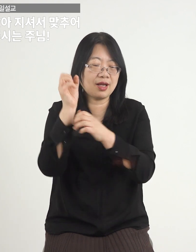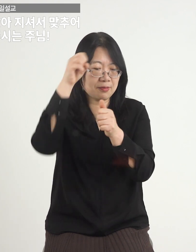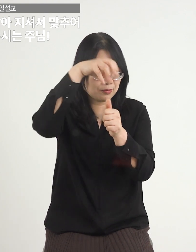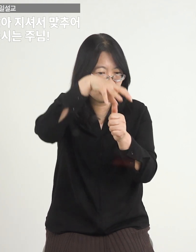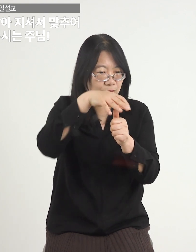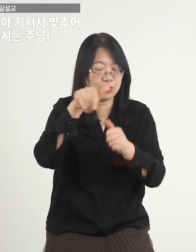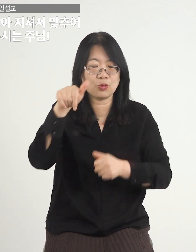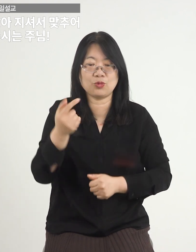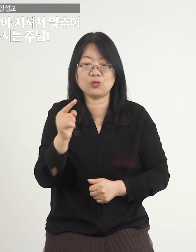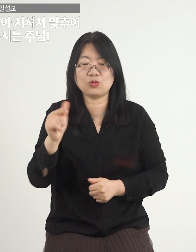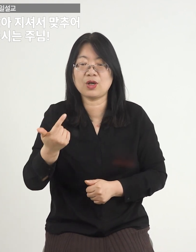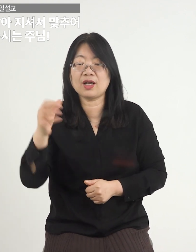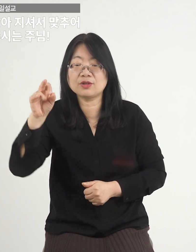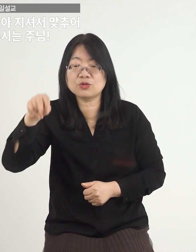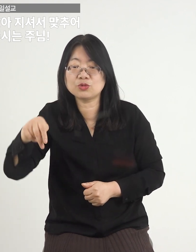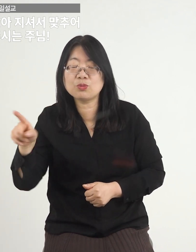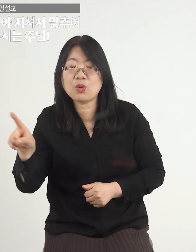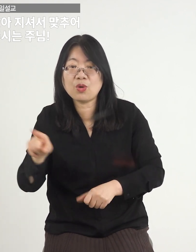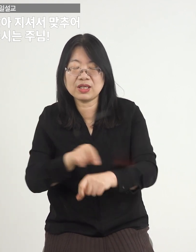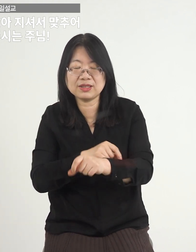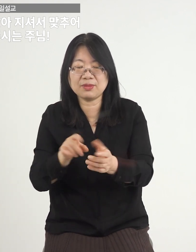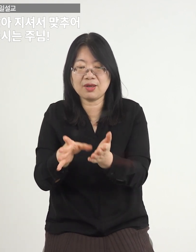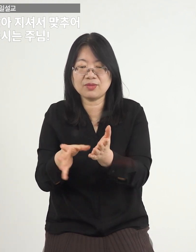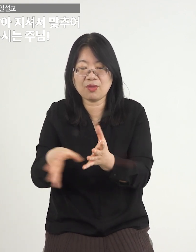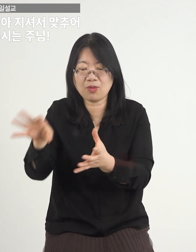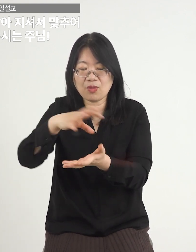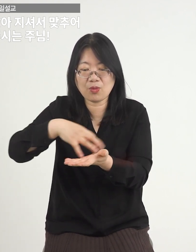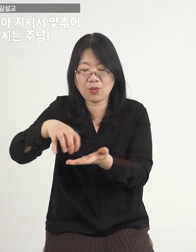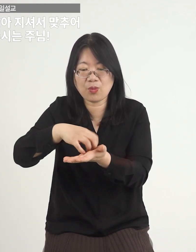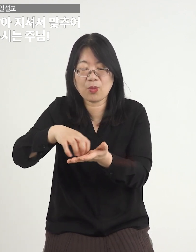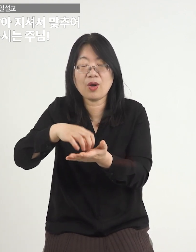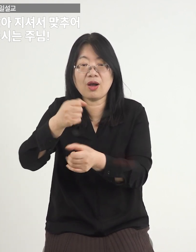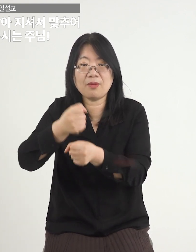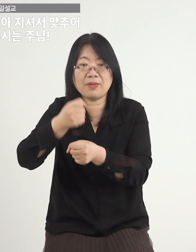관유는 특별한 재료들을 섞어서 만든